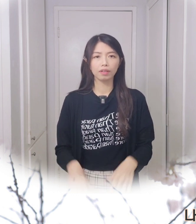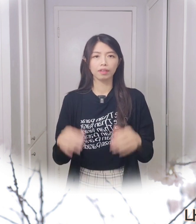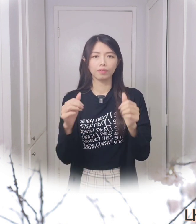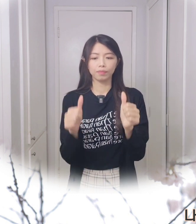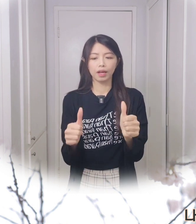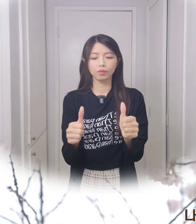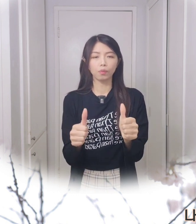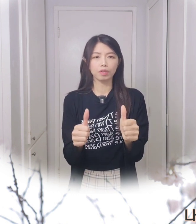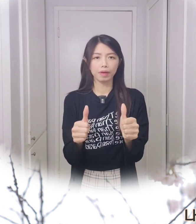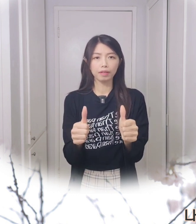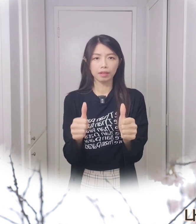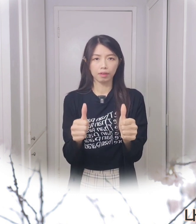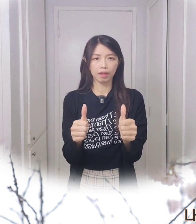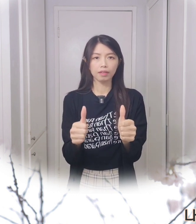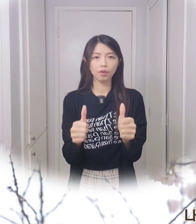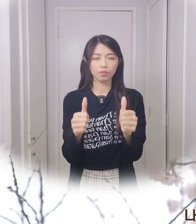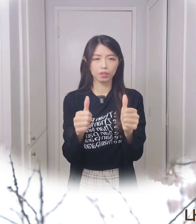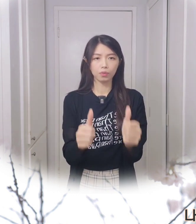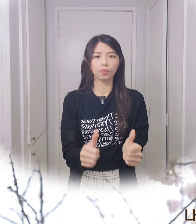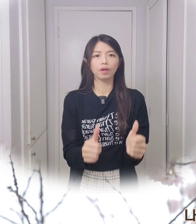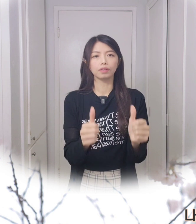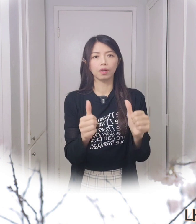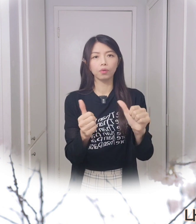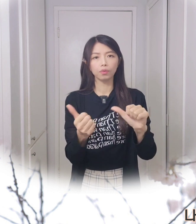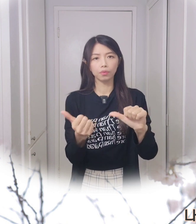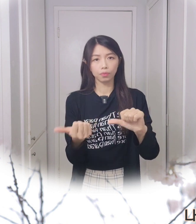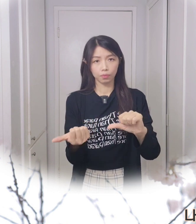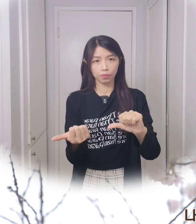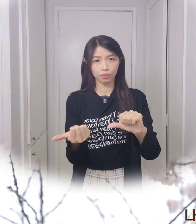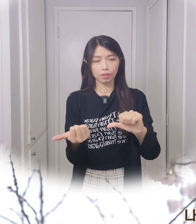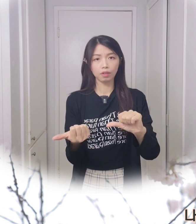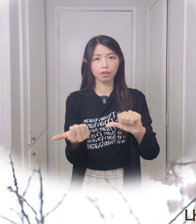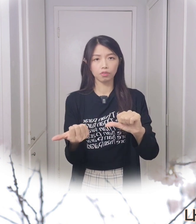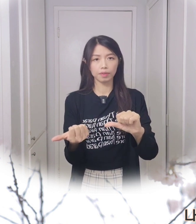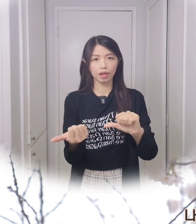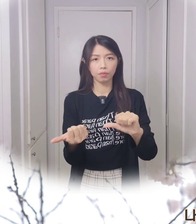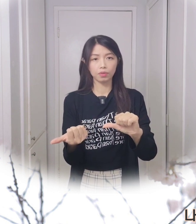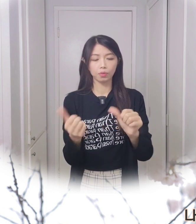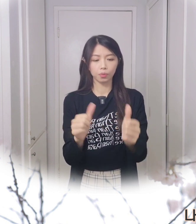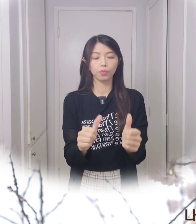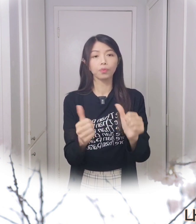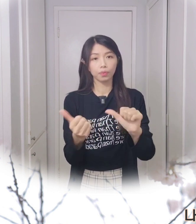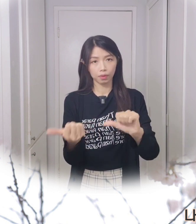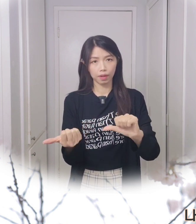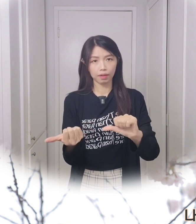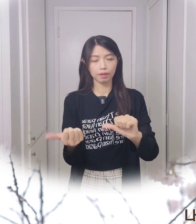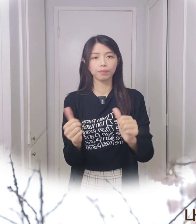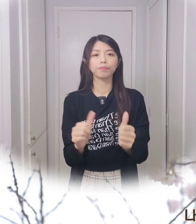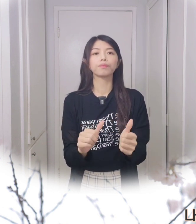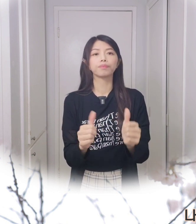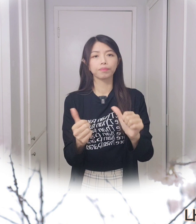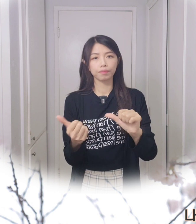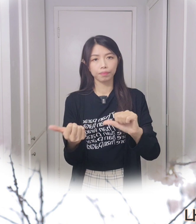대수어는 양손 엄지만 이렇게 세워주시고 그대로 쓰러뜨려 주시면 돼요. 왼쪽으로 이렇게